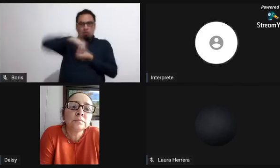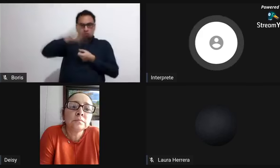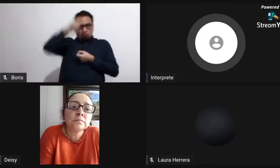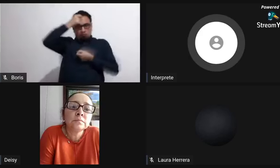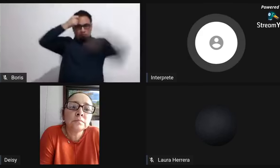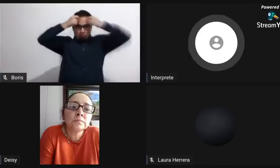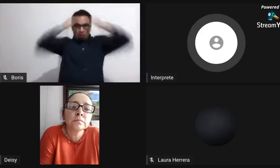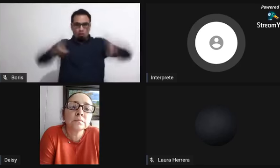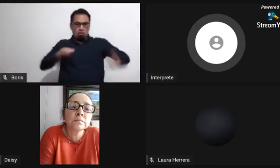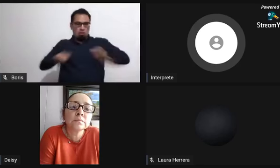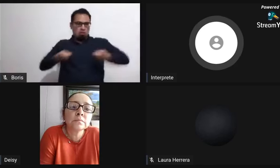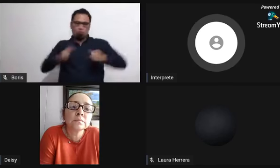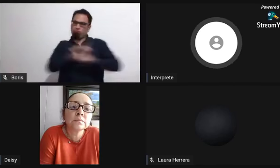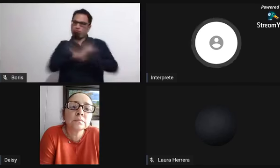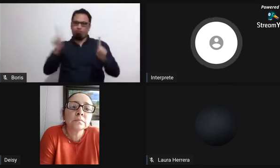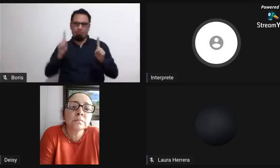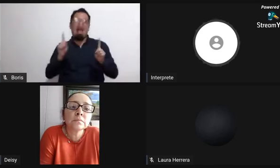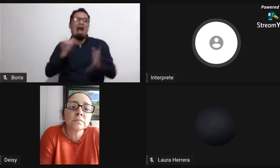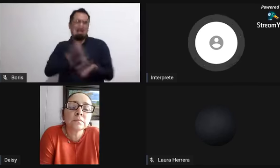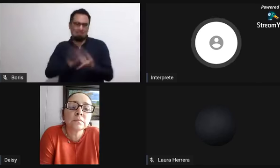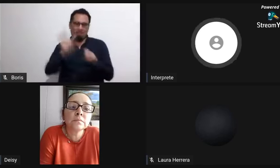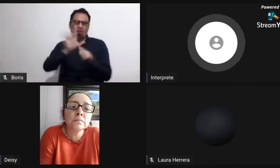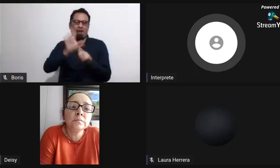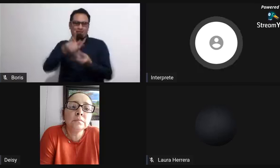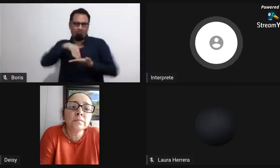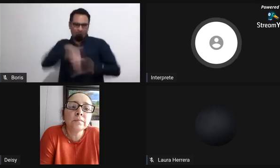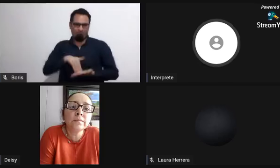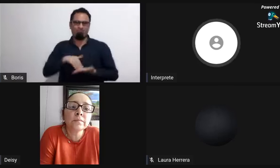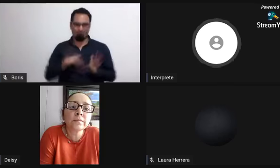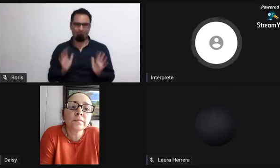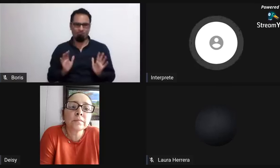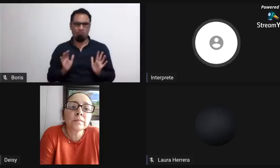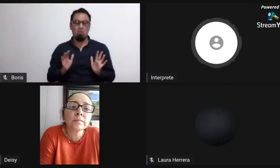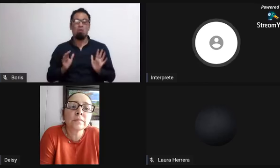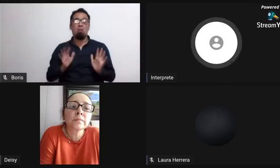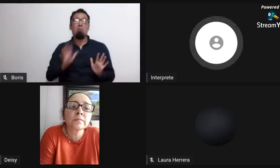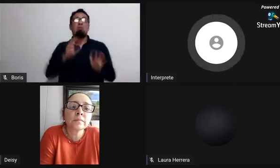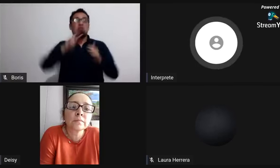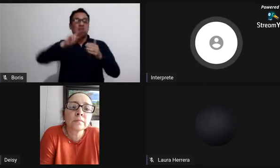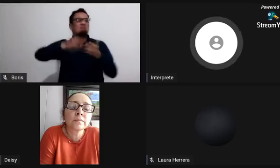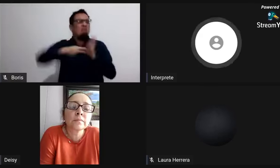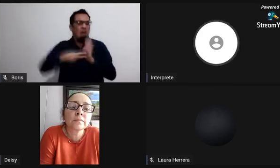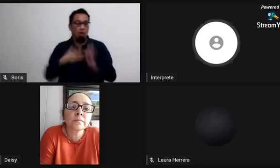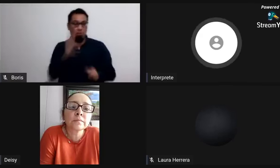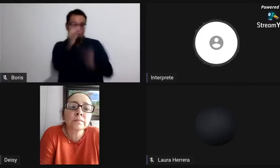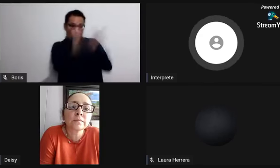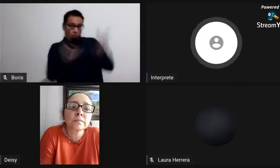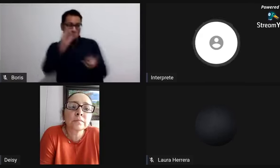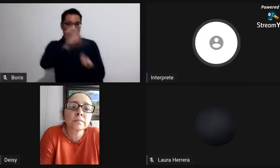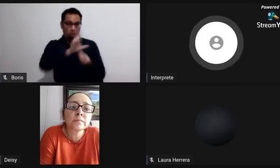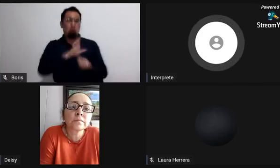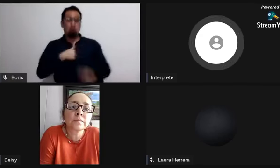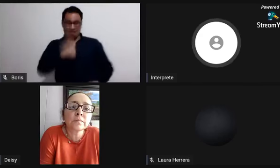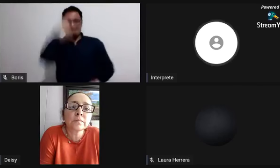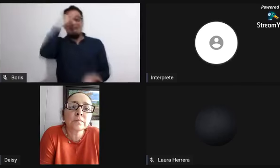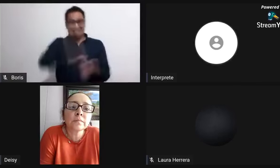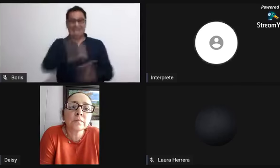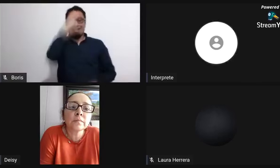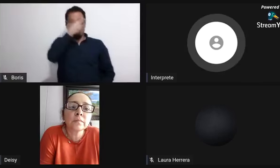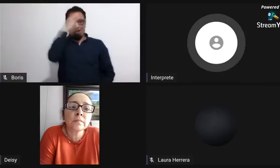eso me refiero cuando hablo de que empezó a perseguir el interés del Partido Liberal de que el Estado fuera un Estado laico.